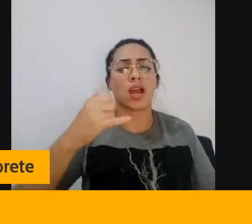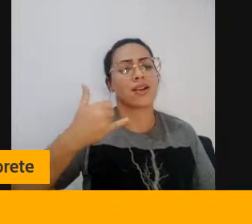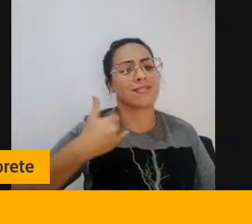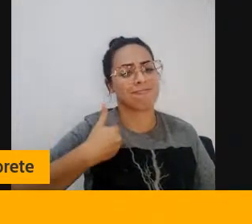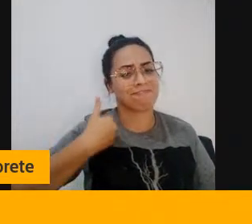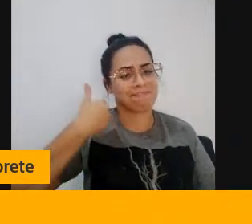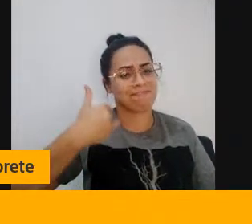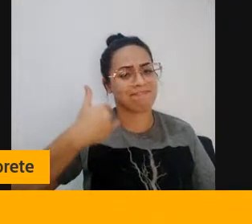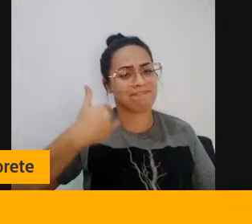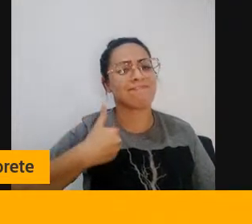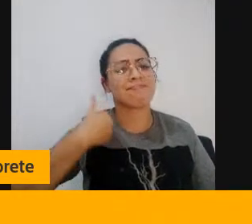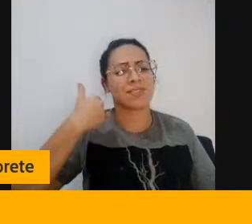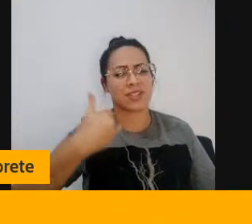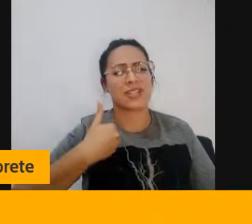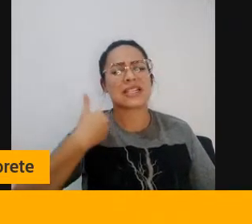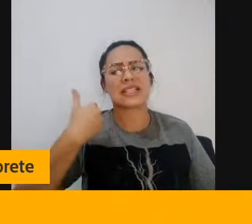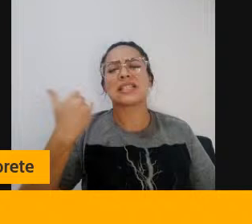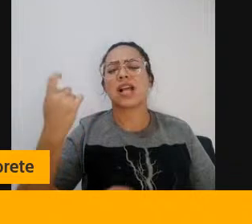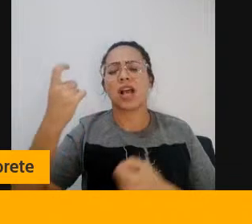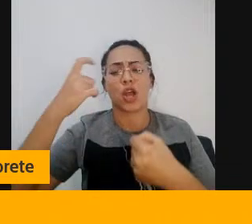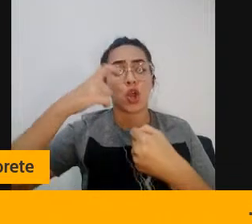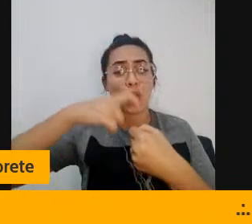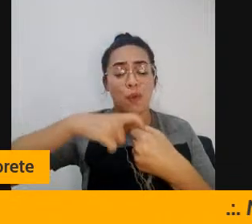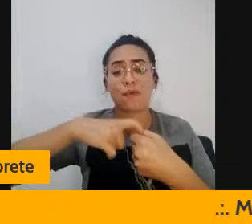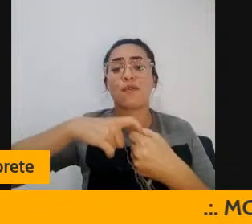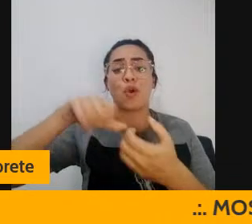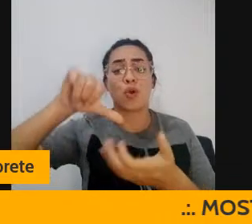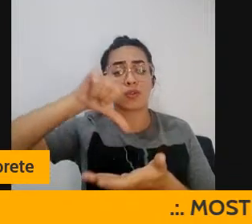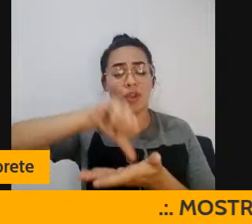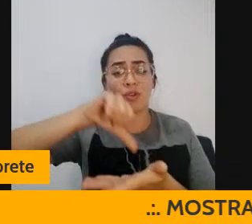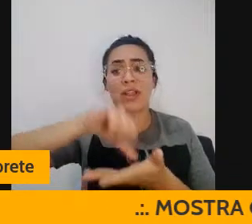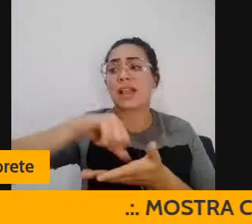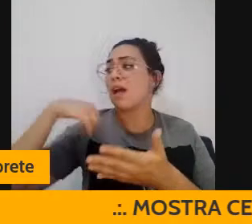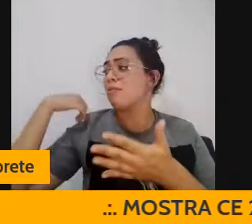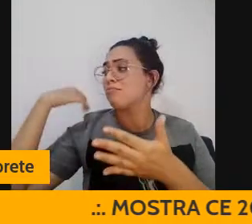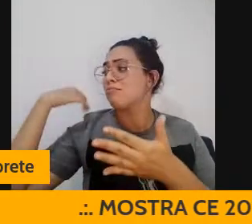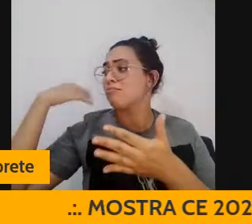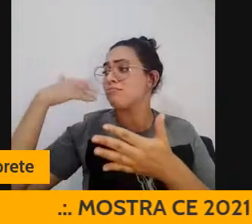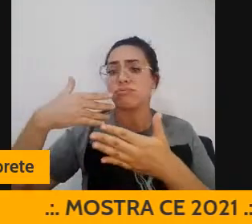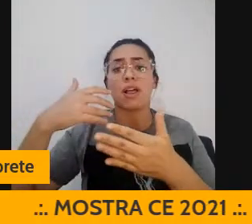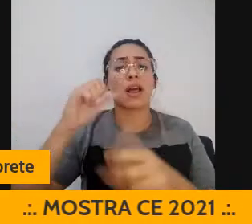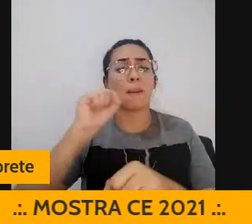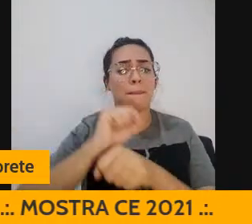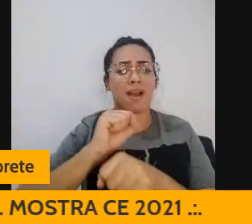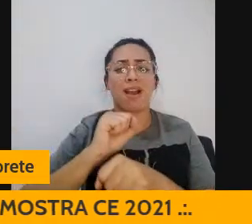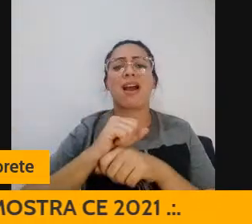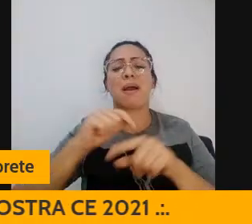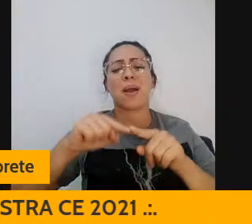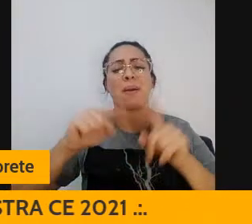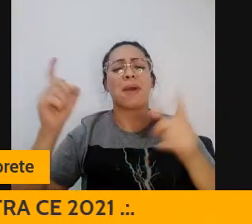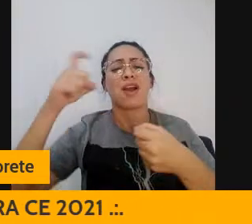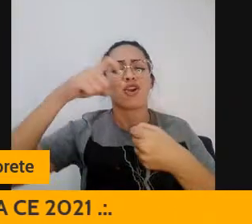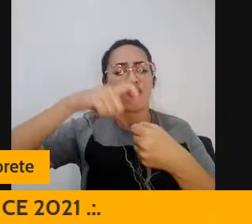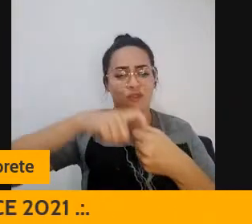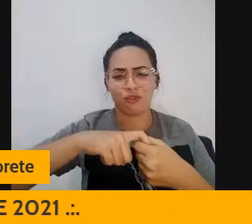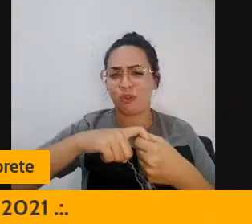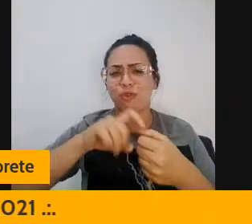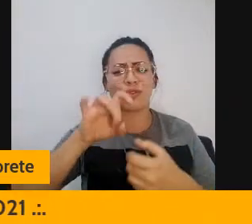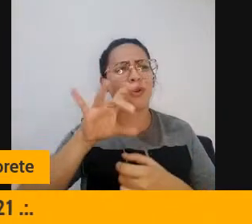idade, né, volta ao centro depois de tanto tempo, mas para contar não apenas